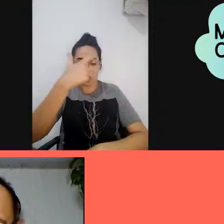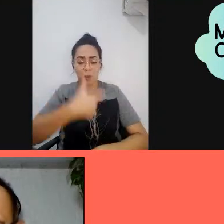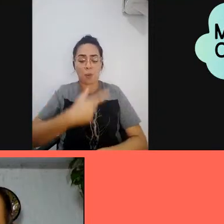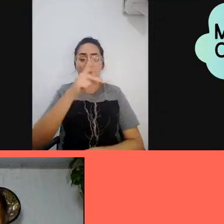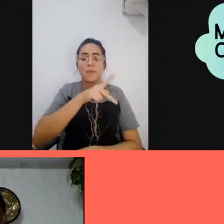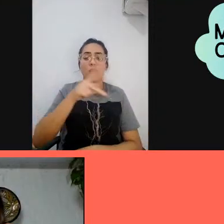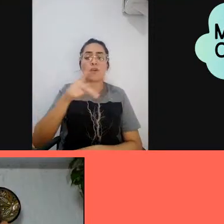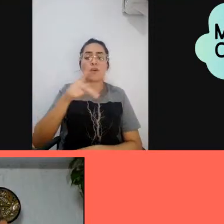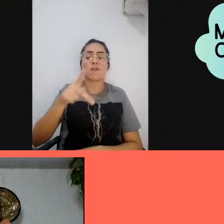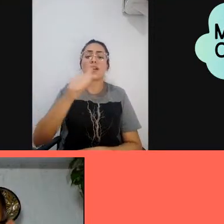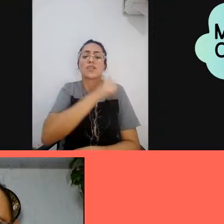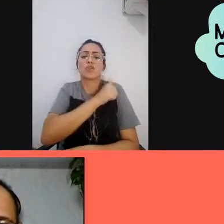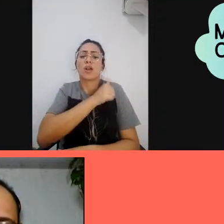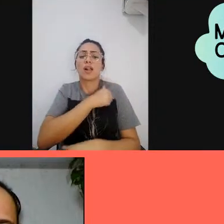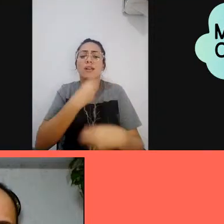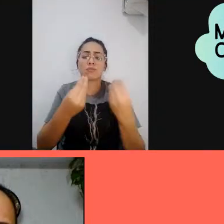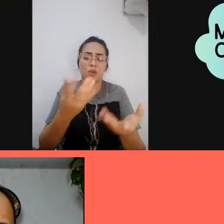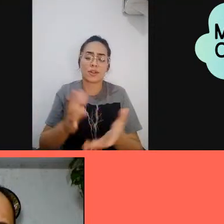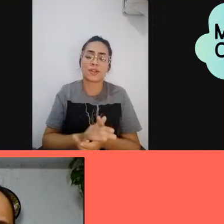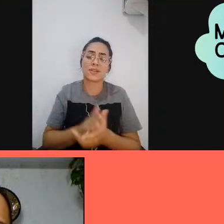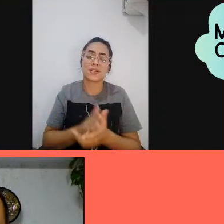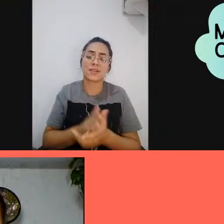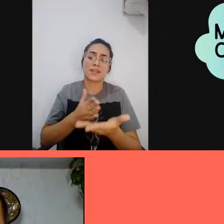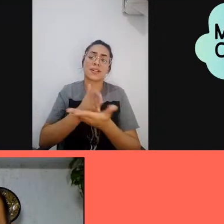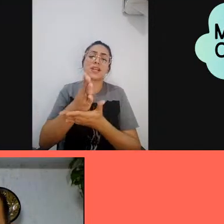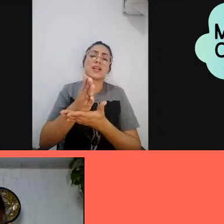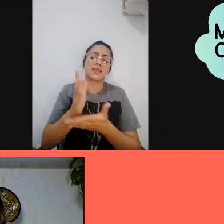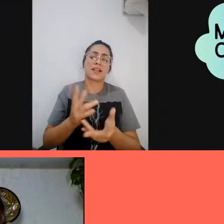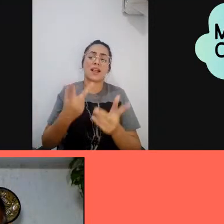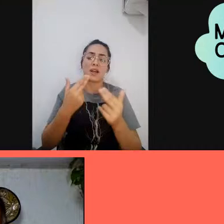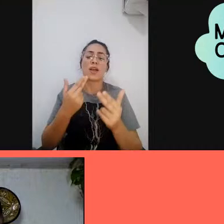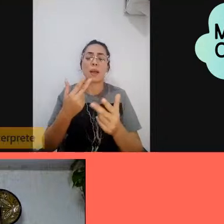pouco por essa questão inicial que eu levanto. Né?